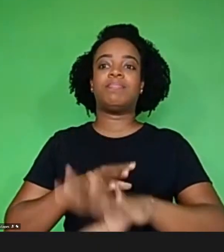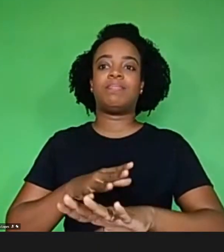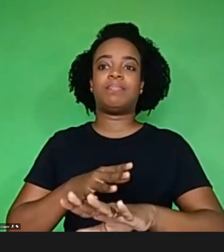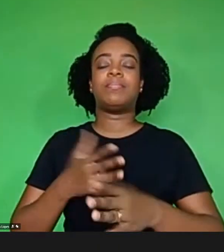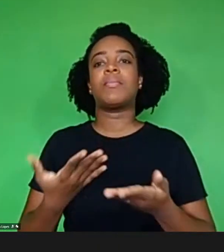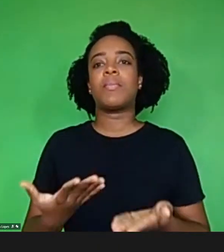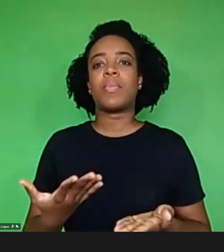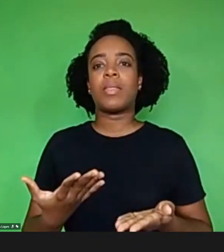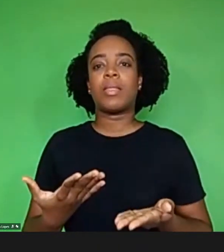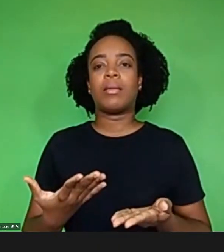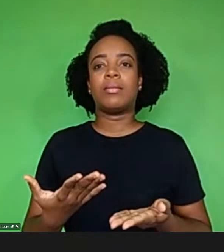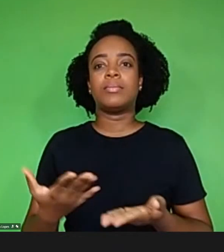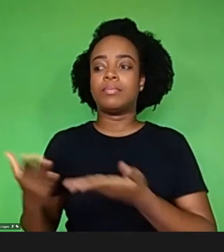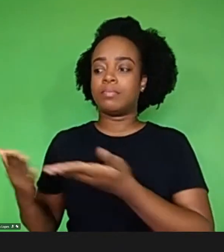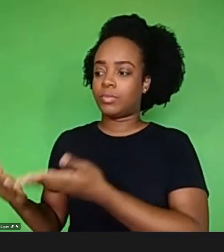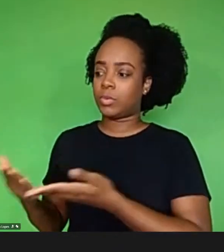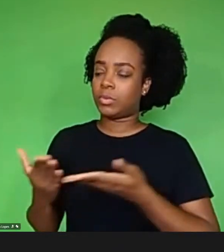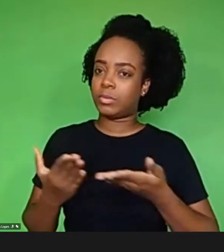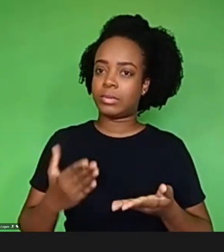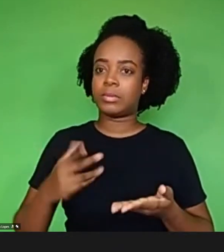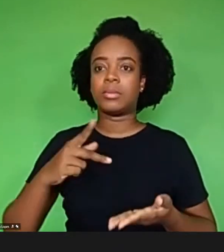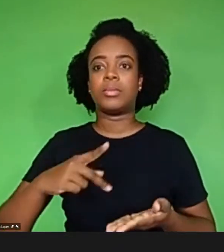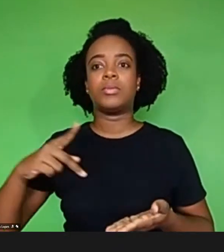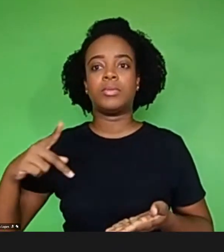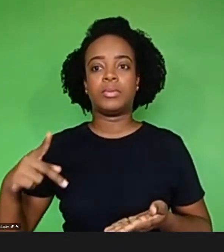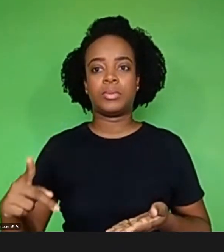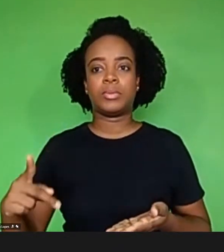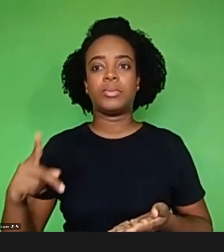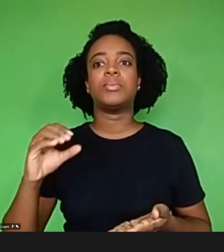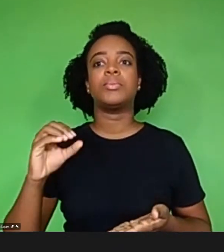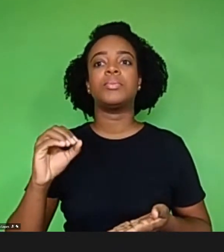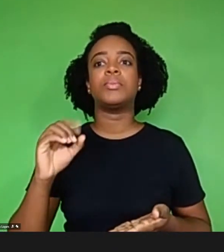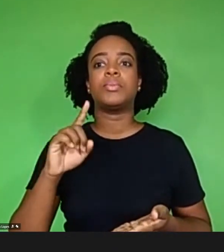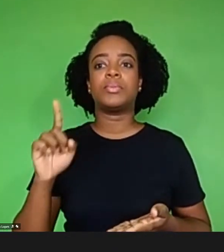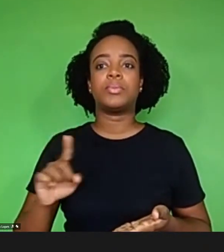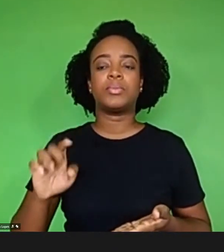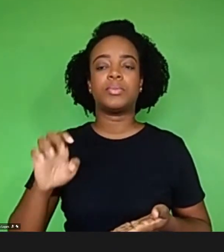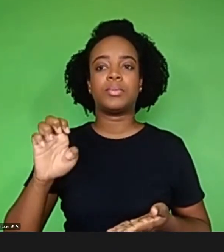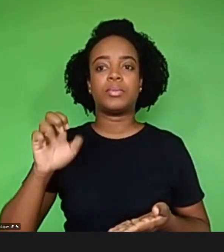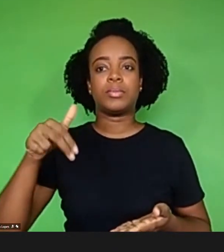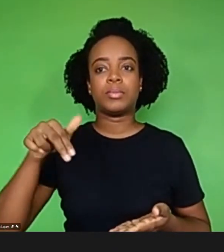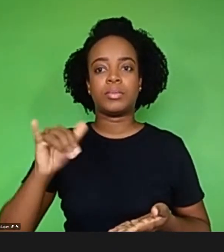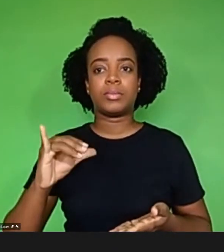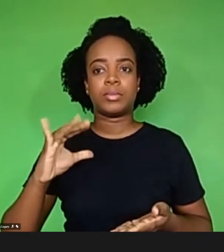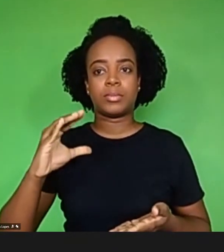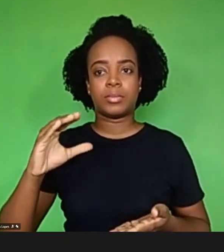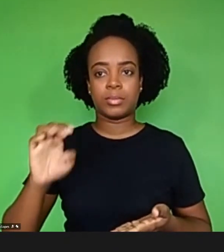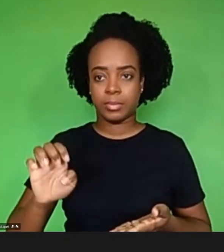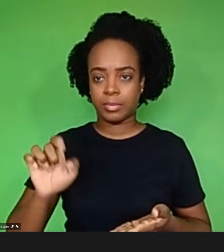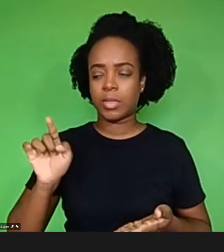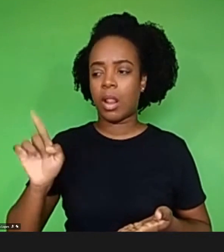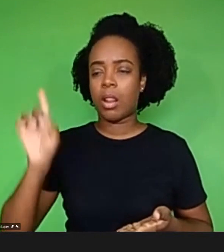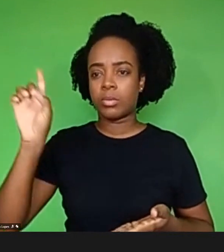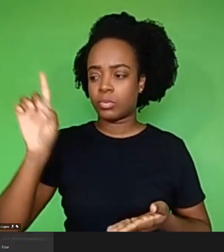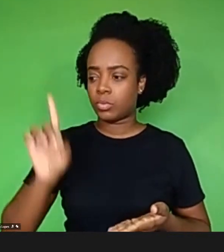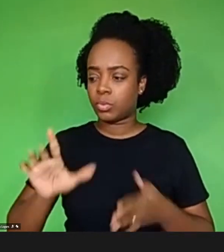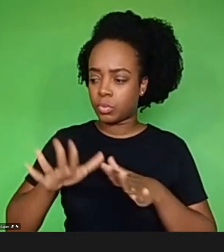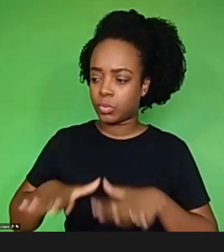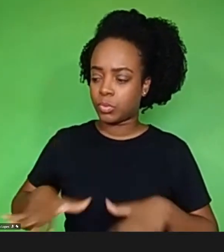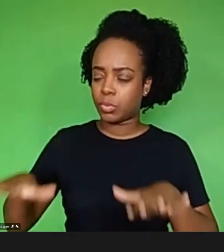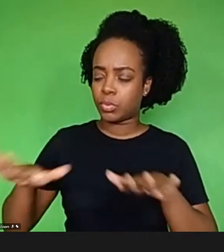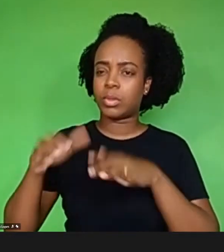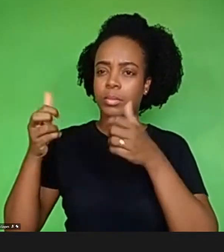palavra para a professora Ozenice, a nossa diretora geral. Ela vai dar uma palavrinha, depois